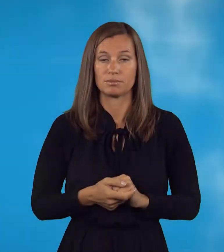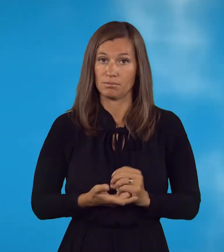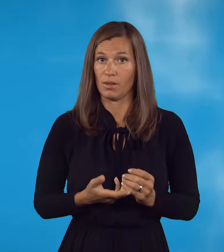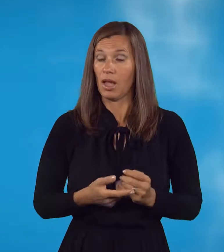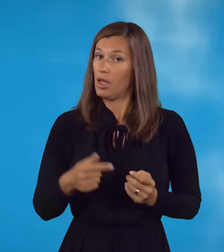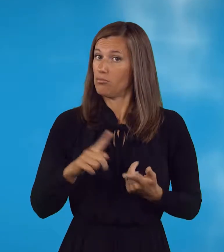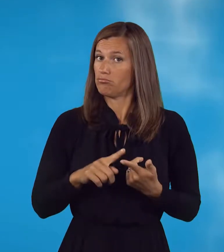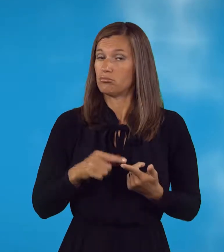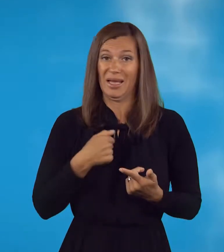Sem lastnik plovila.